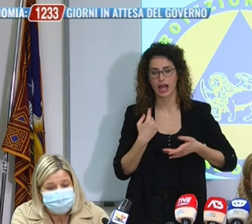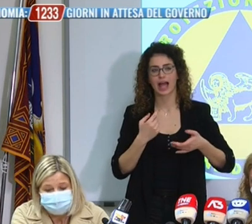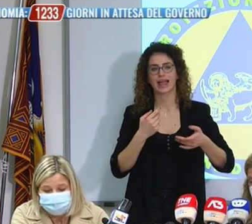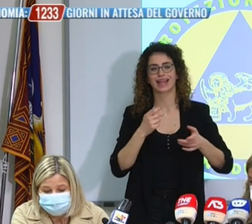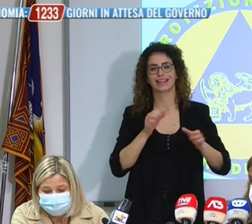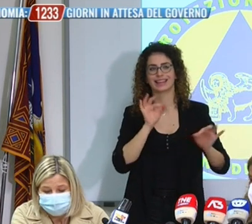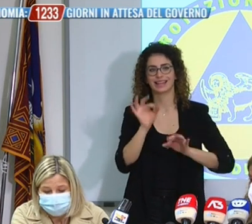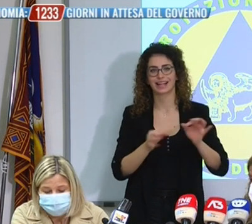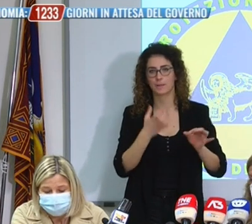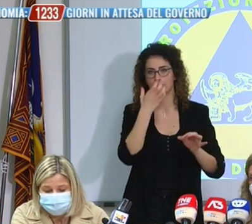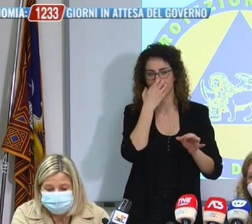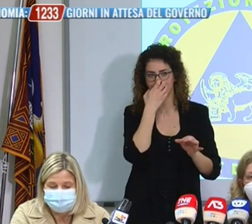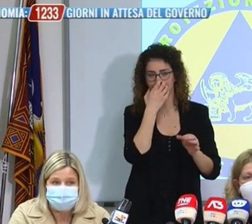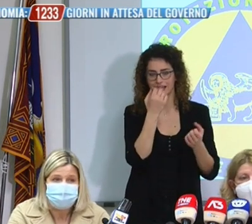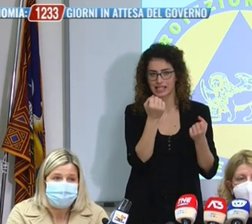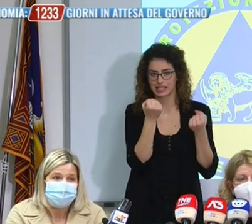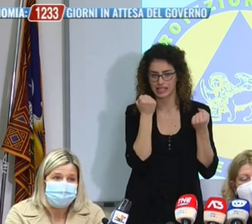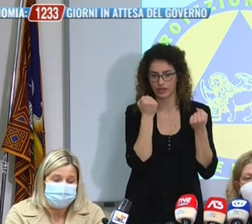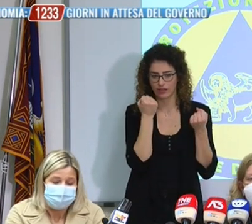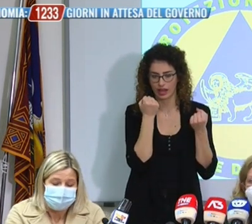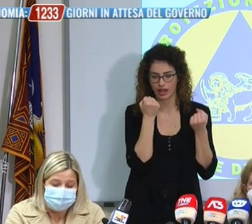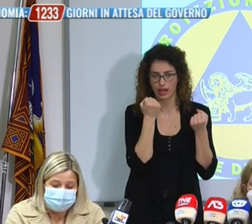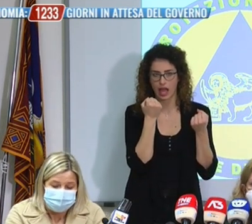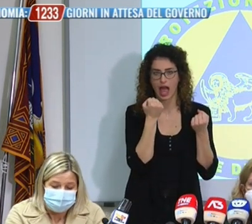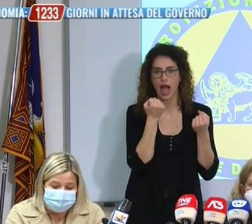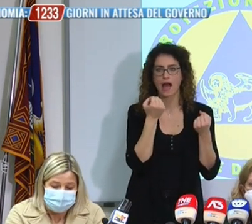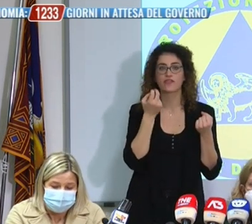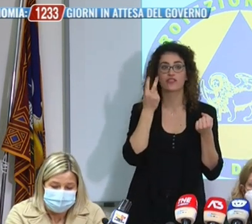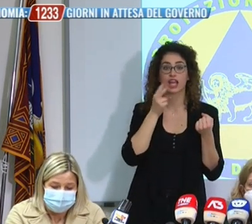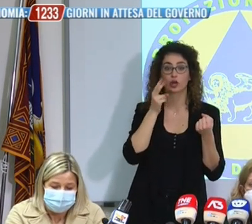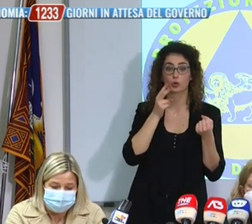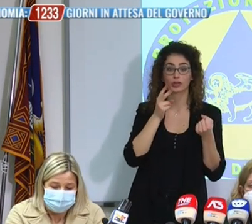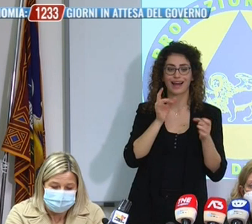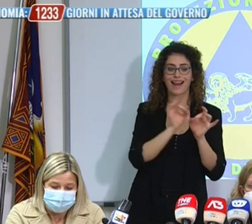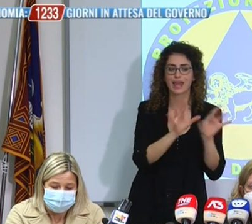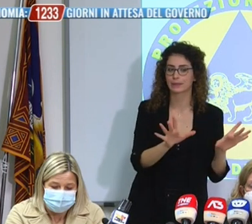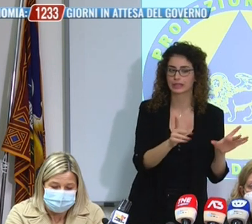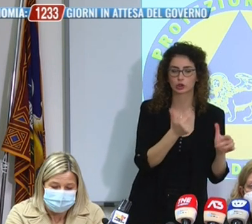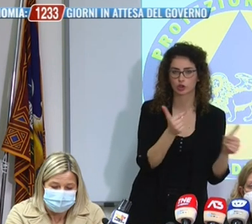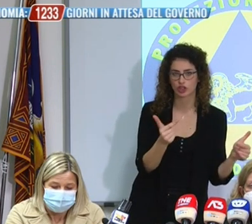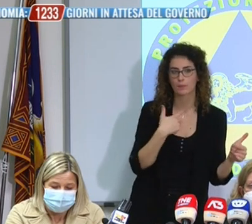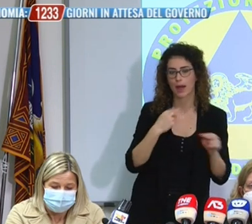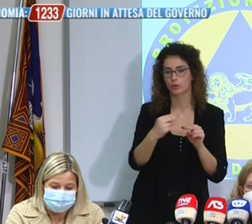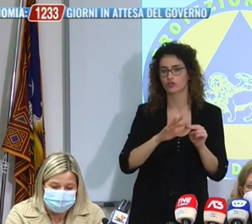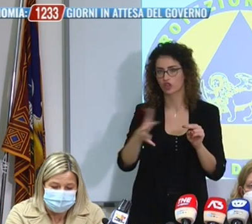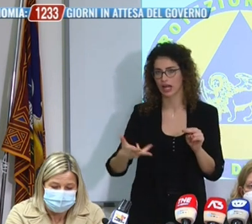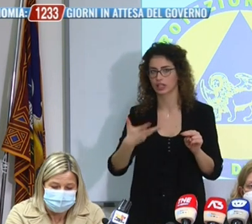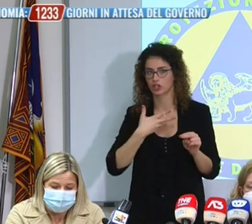ce ne sono, ma ce ne sono per esempio ancora c'è un margine in altre province. Si